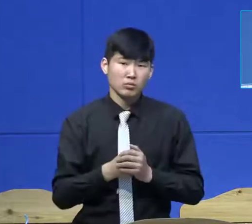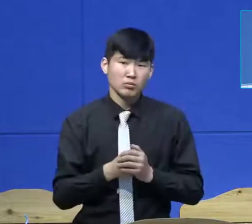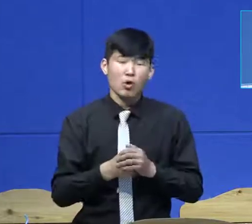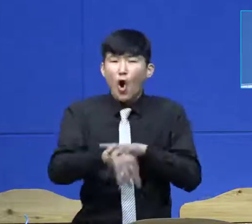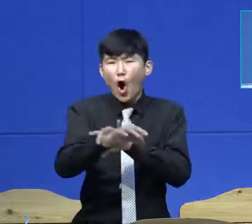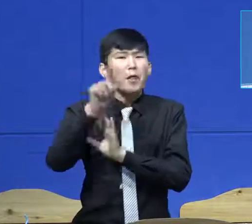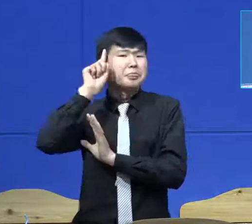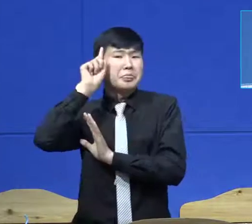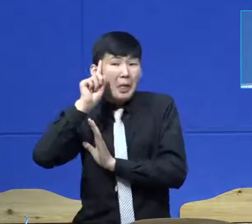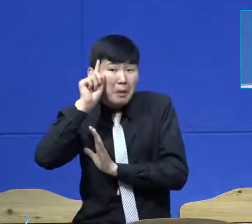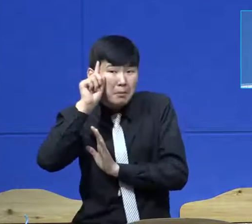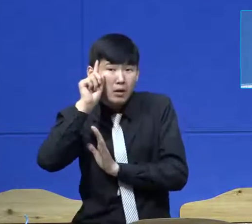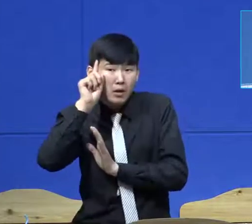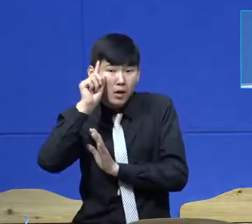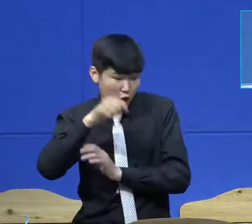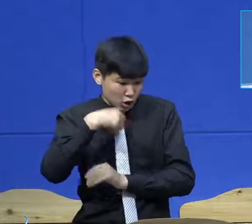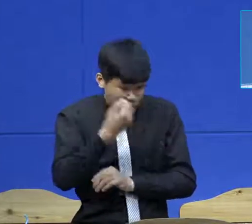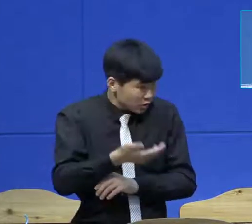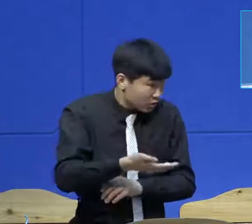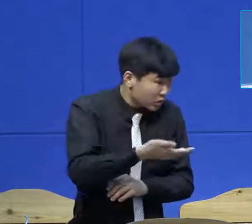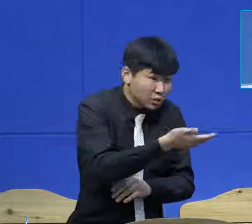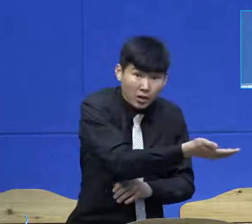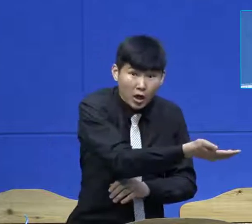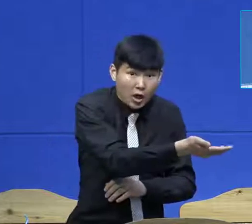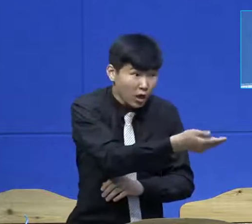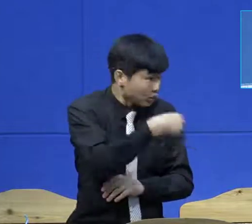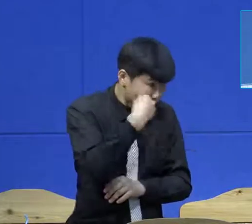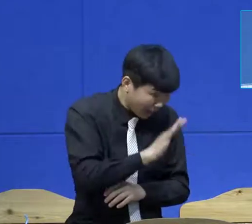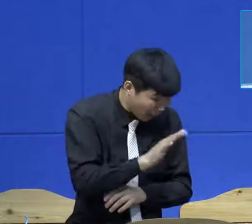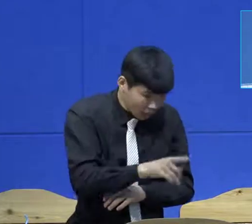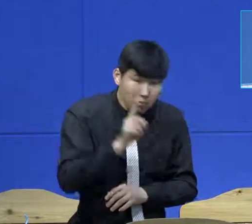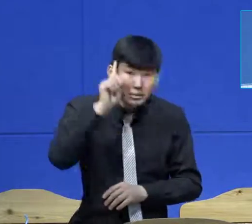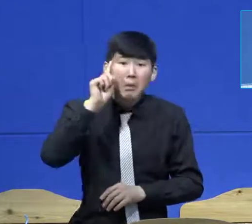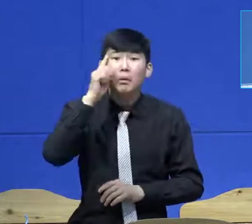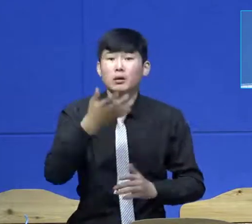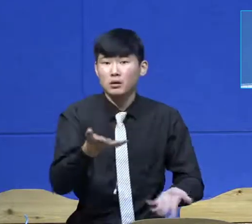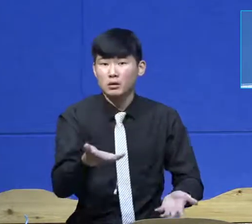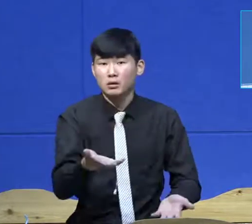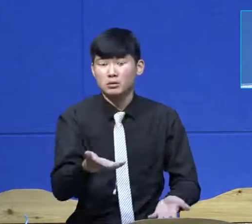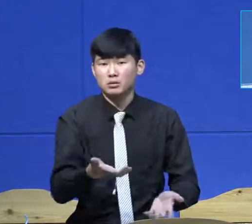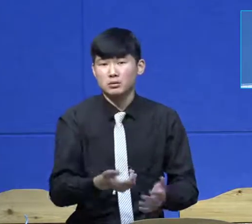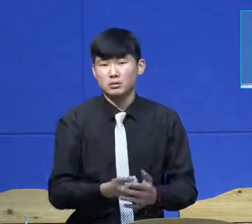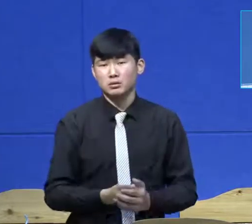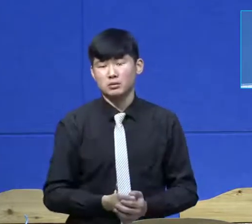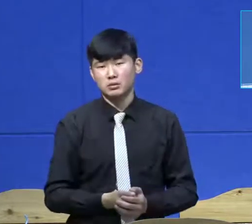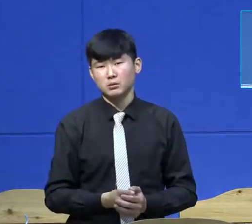хоосон дими зүйл болгож байна. Итгэхгүй бол тэр хөдөлмөрийг нь хоосон болгочих вэ. Дими зүйл болгочих вэ.